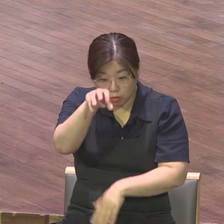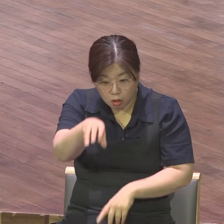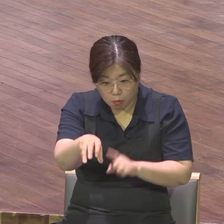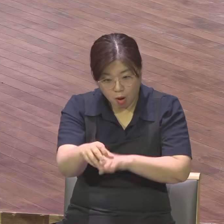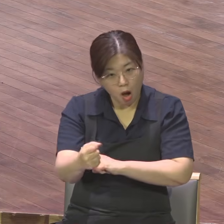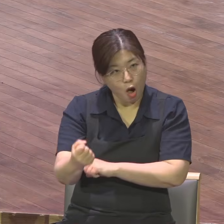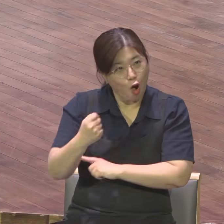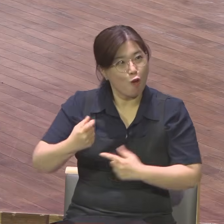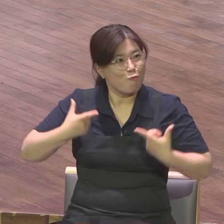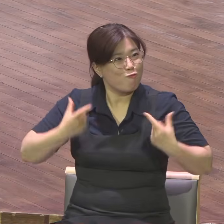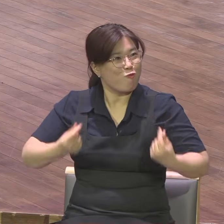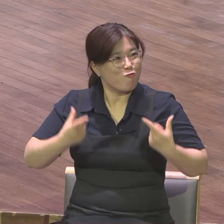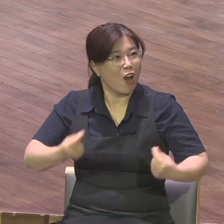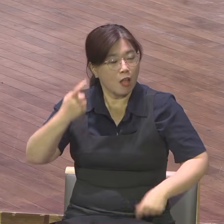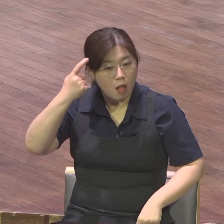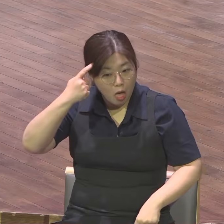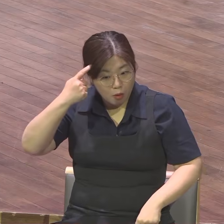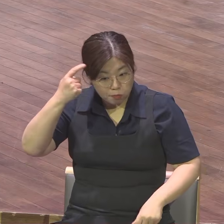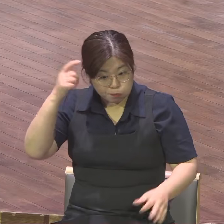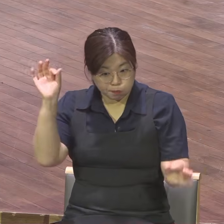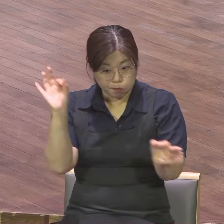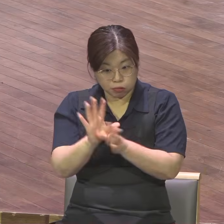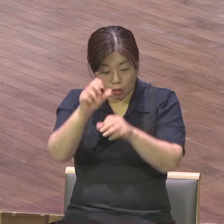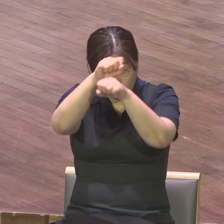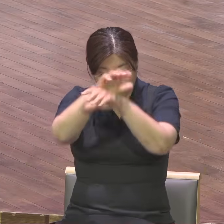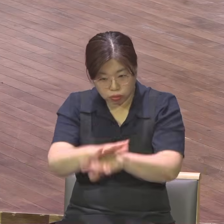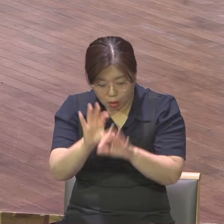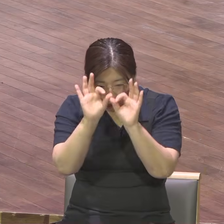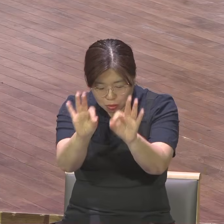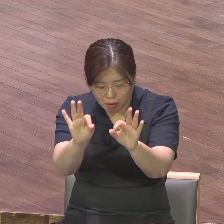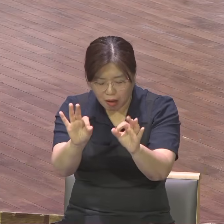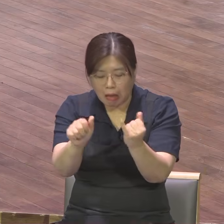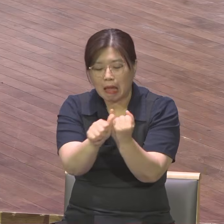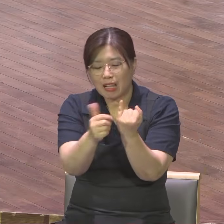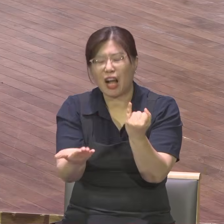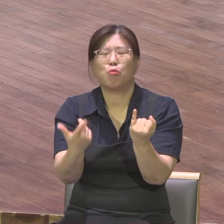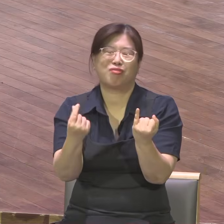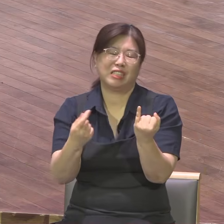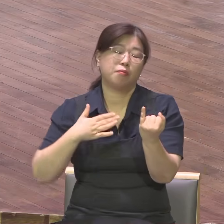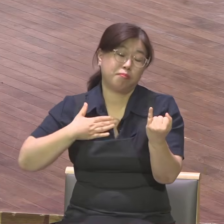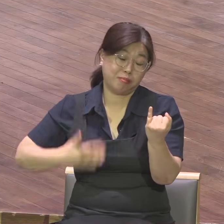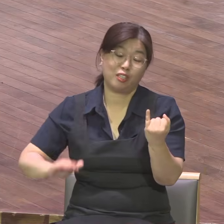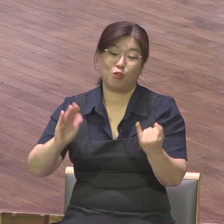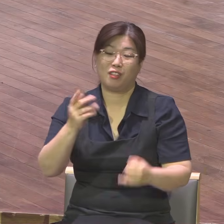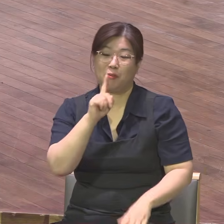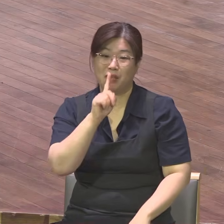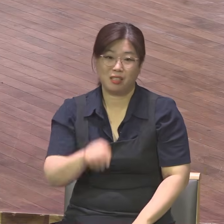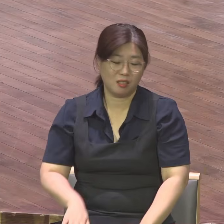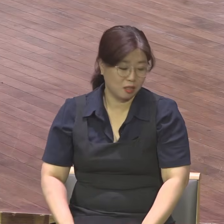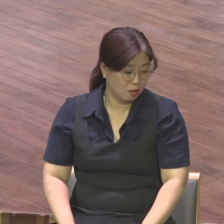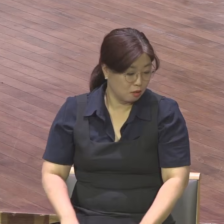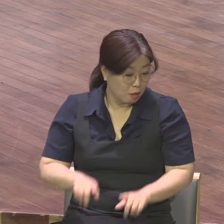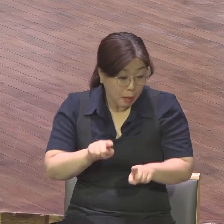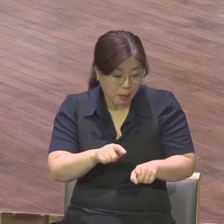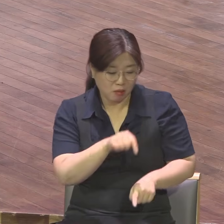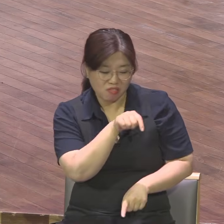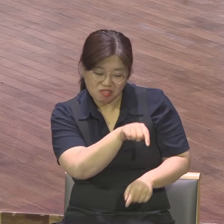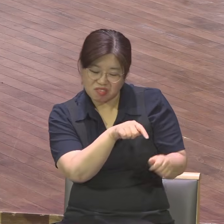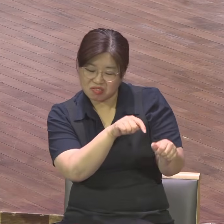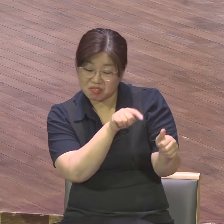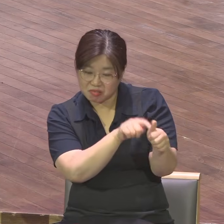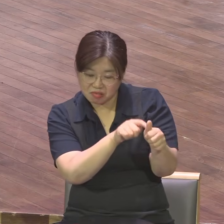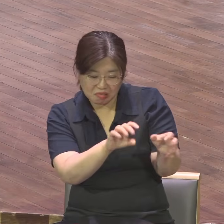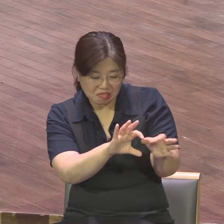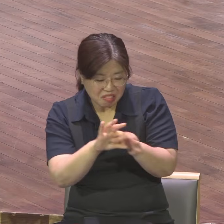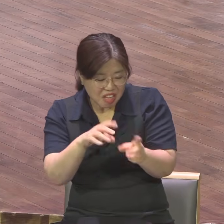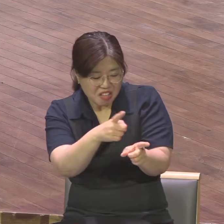이런 상황까지 오게 된 이유가 어디 있느냐? 5절에 답이 나오죠. 그의 대적들이 머리가 되고 그의